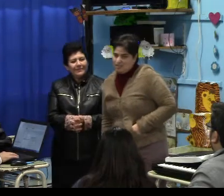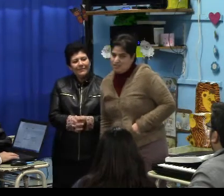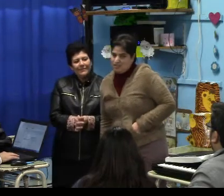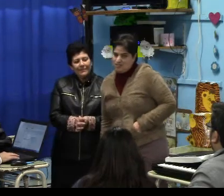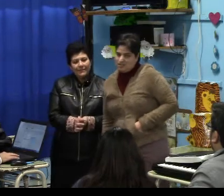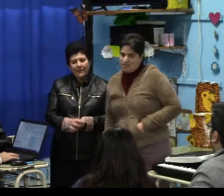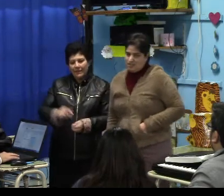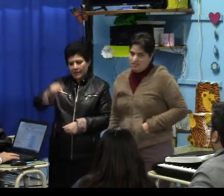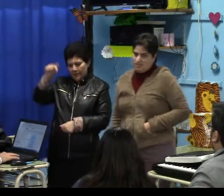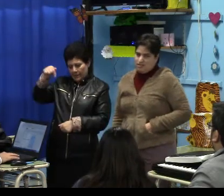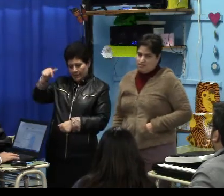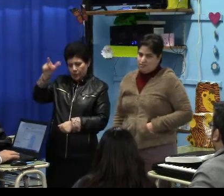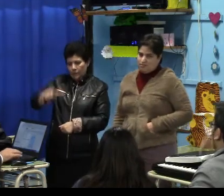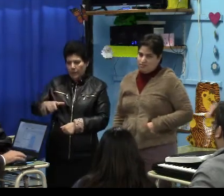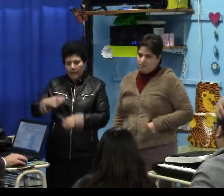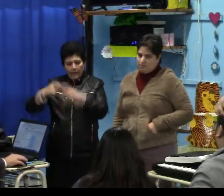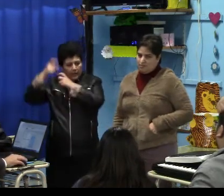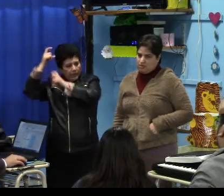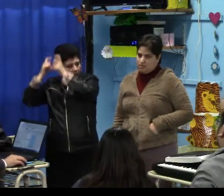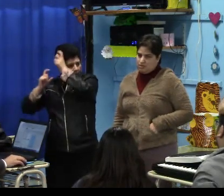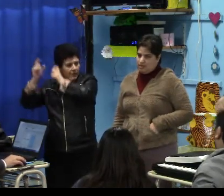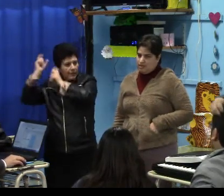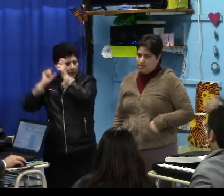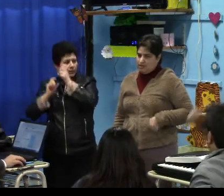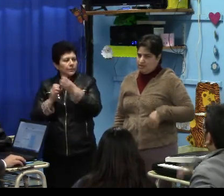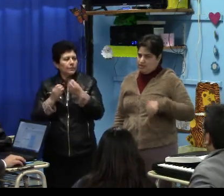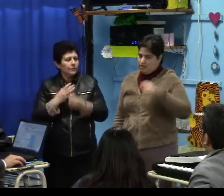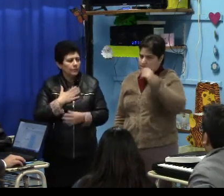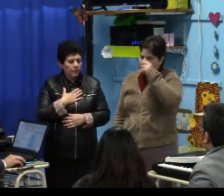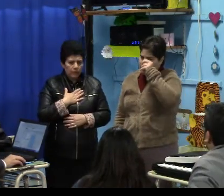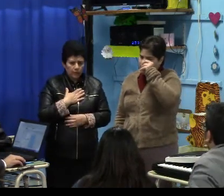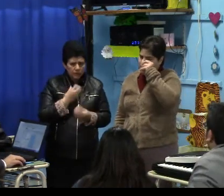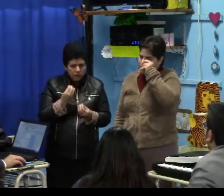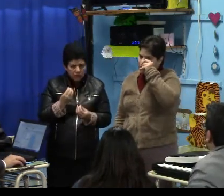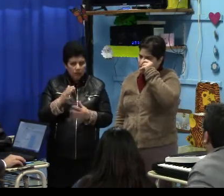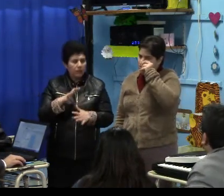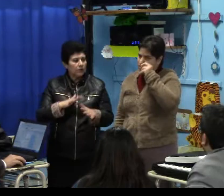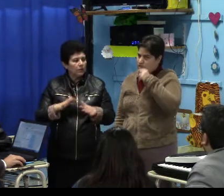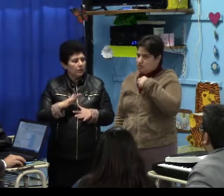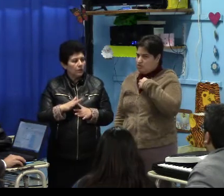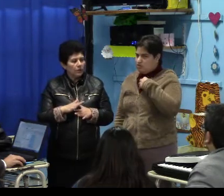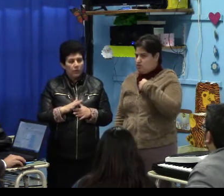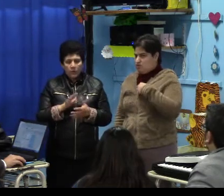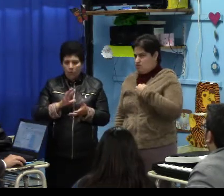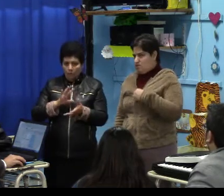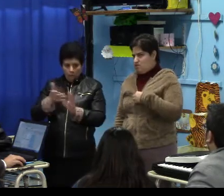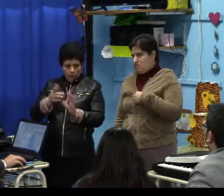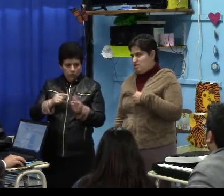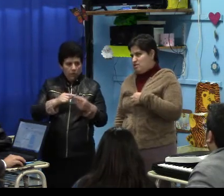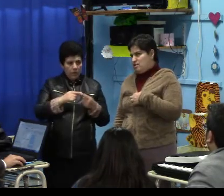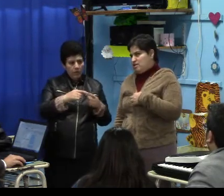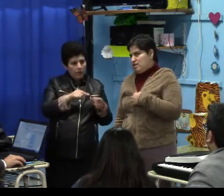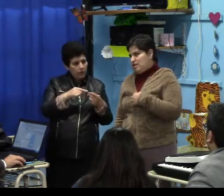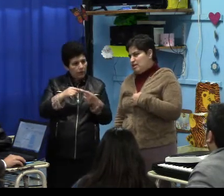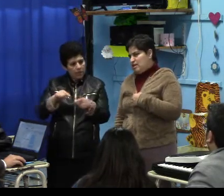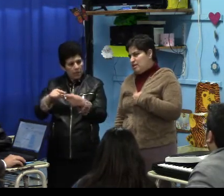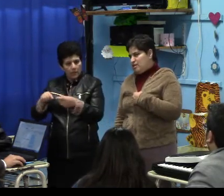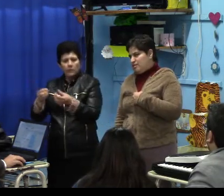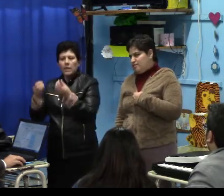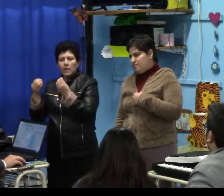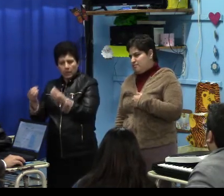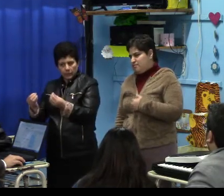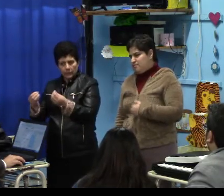Mi experiencia, usé varios métodos